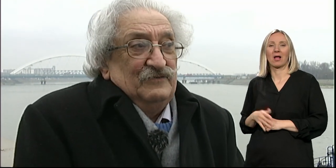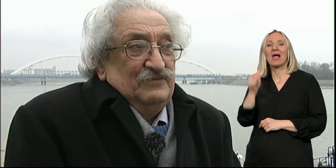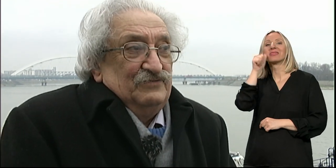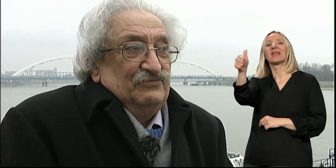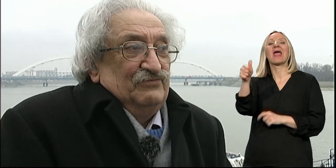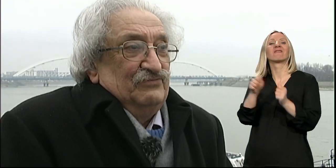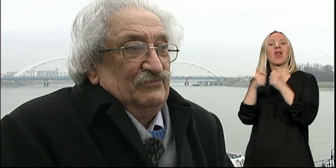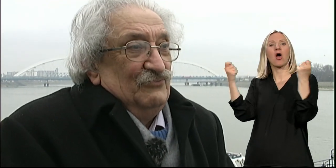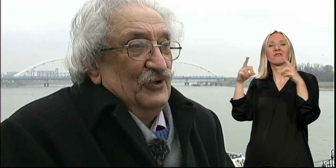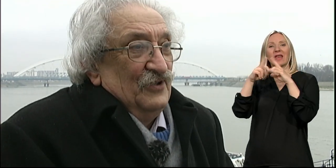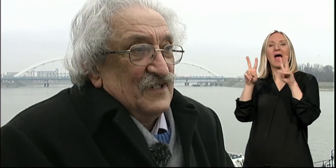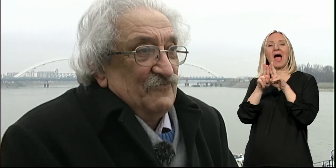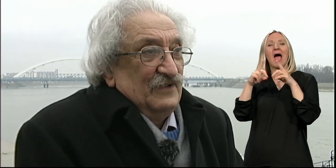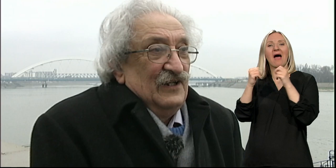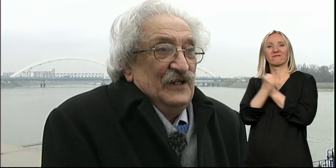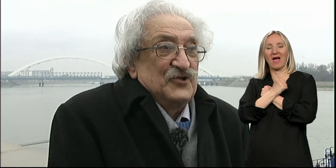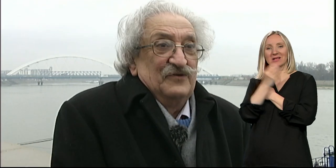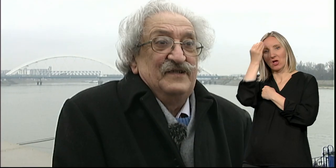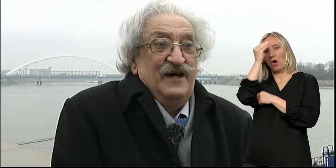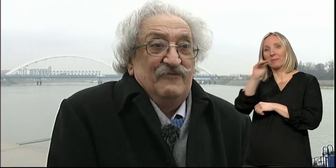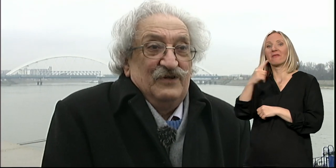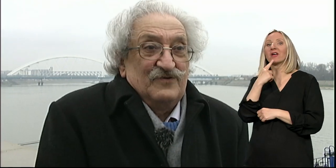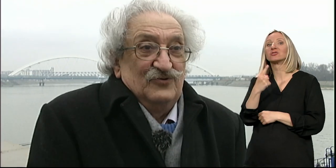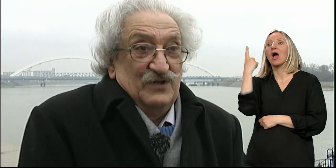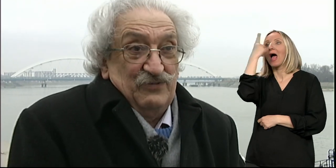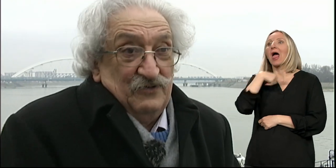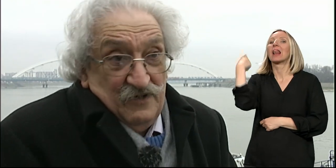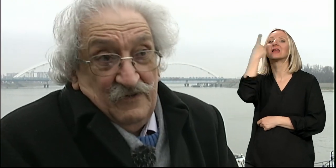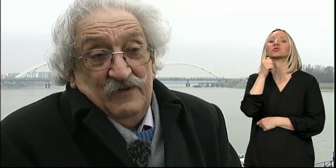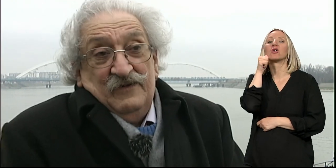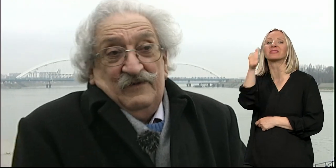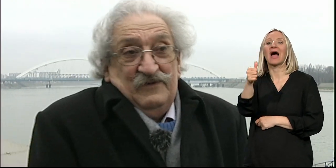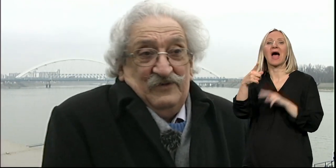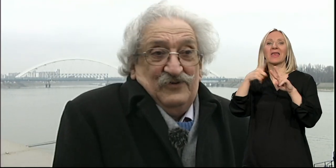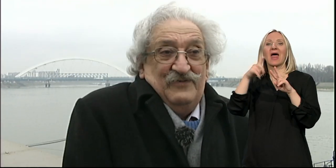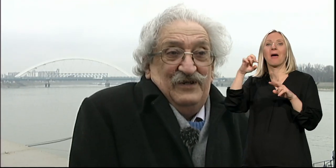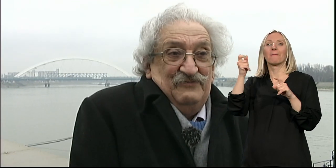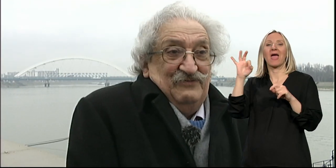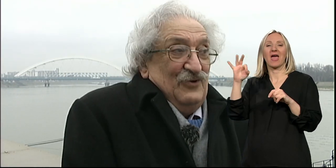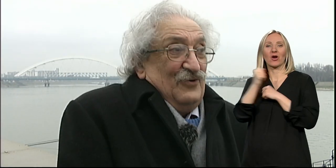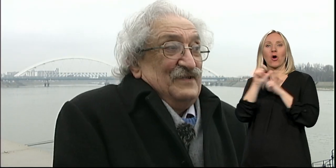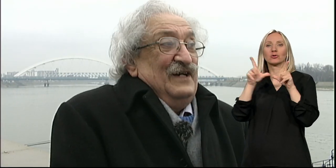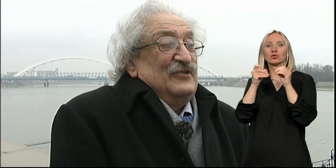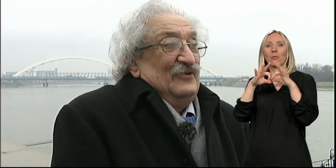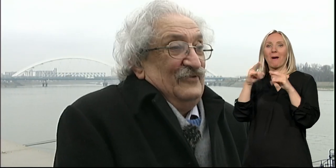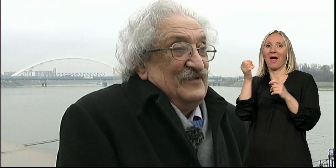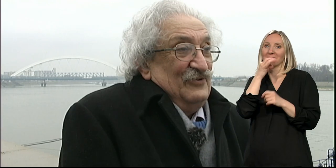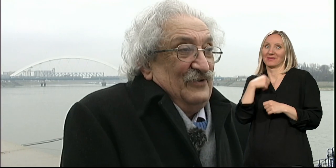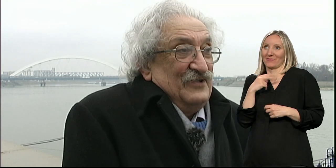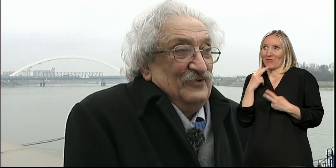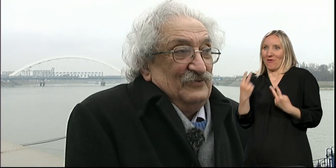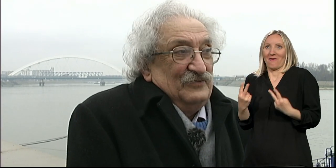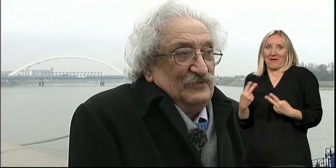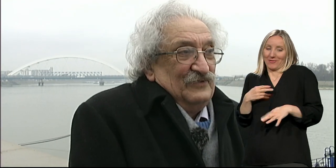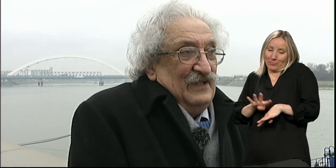objavi moj dolazak, pa kad je ličnost dana, Pero Zubac, pa to je meni mnogo značilo zbog